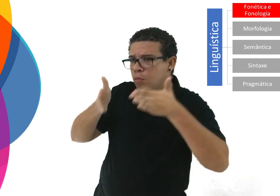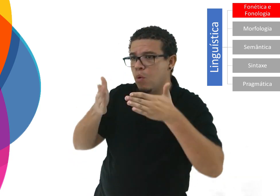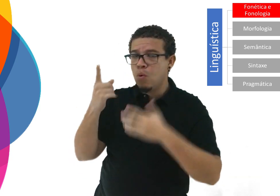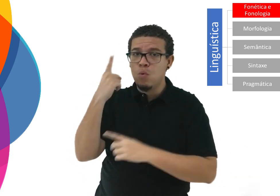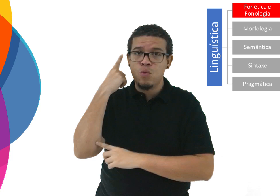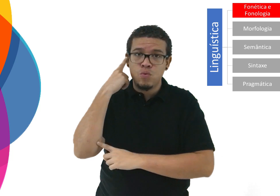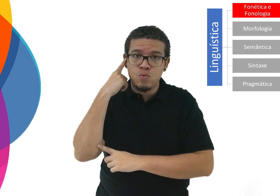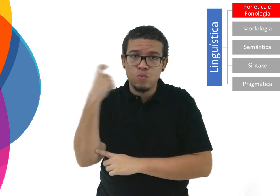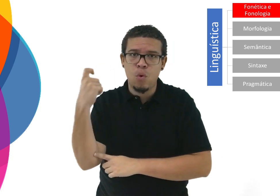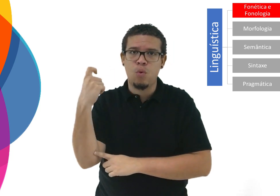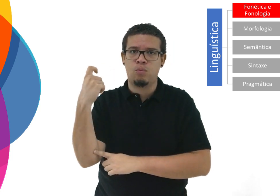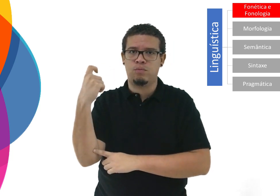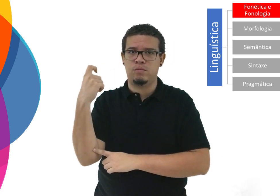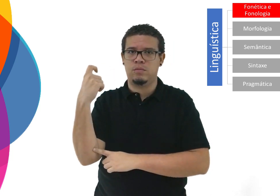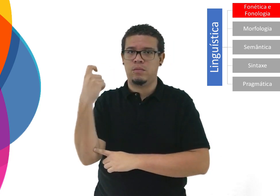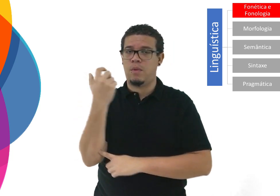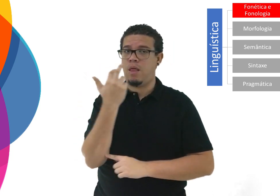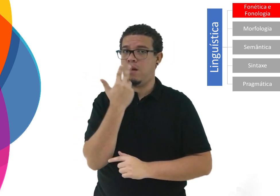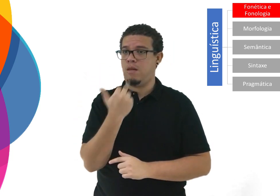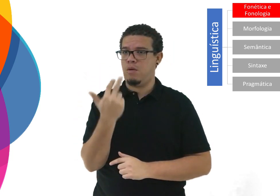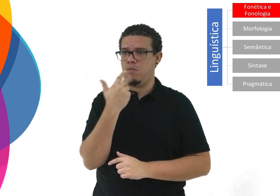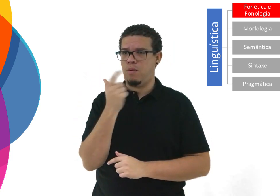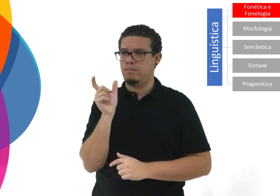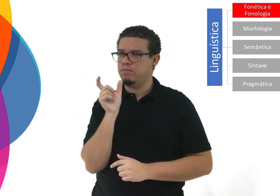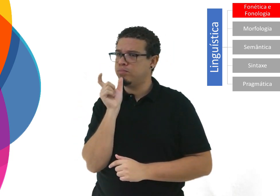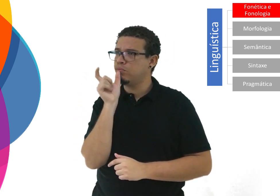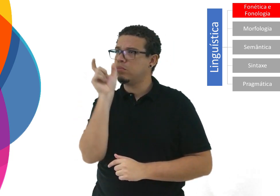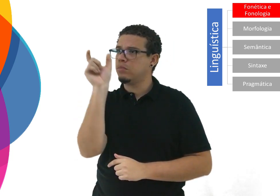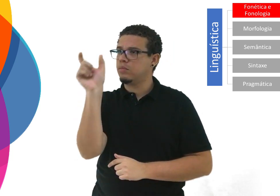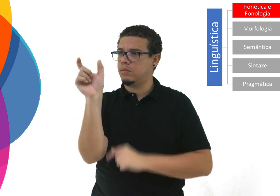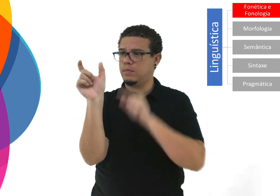É o estudo dos sons de uma língua.